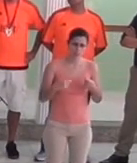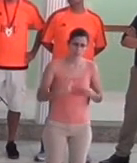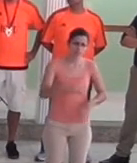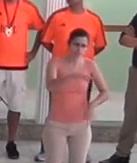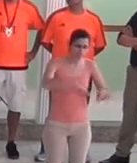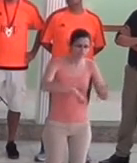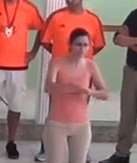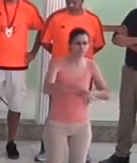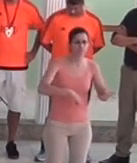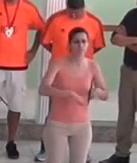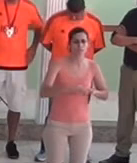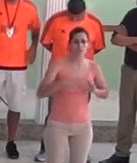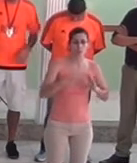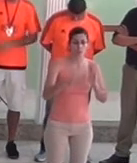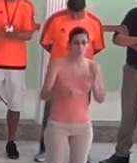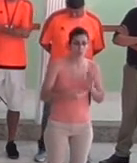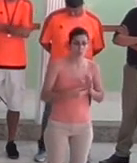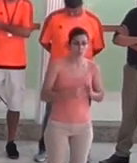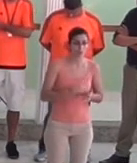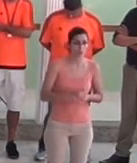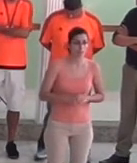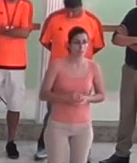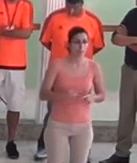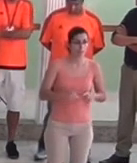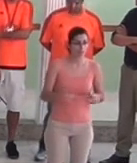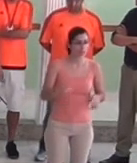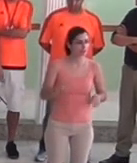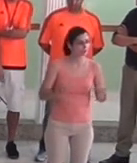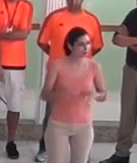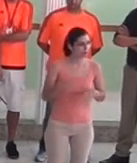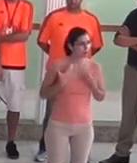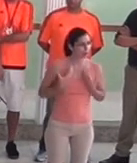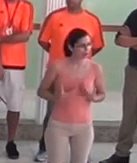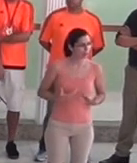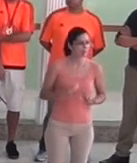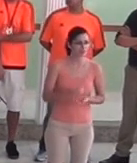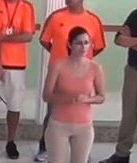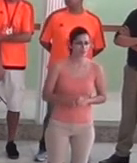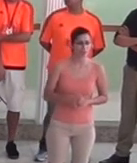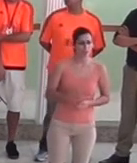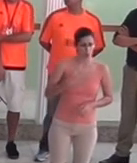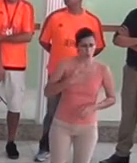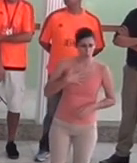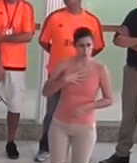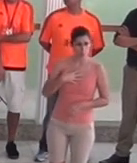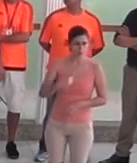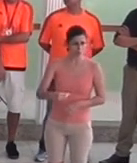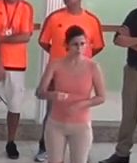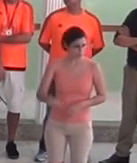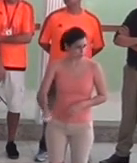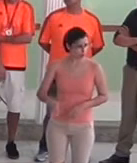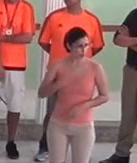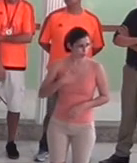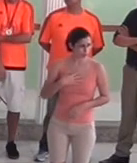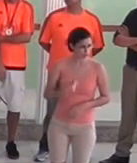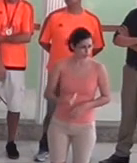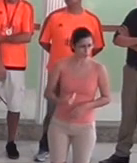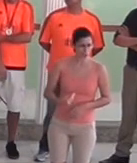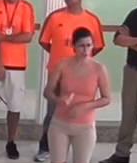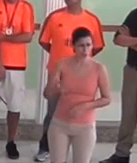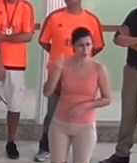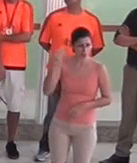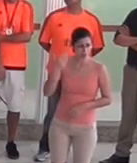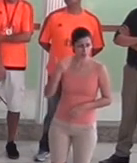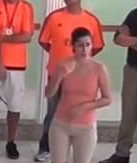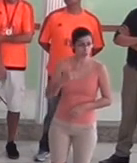que a gente gosta, mas é muito, a gente não aguenta. E eu tirei meu filho da escolinha de futebol. E eu me